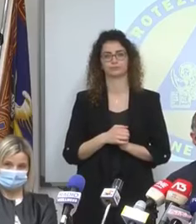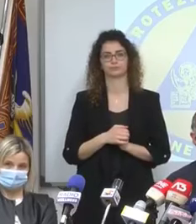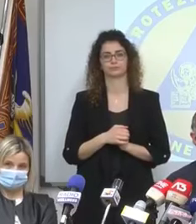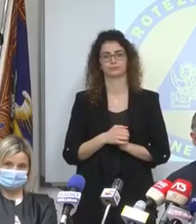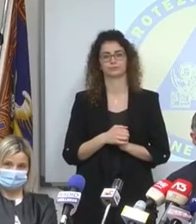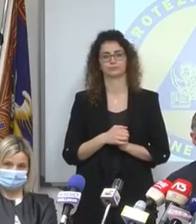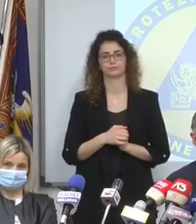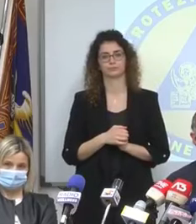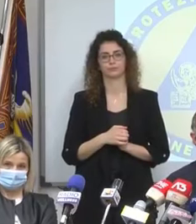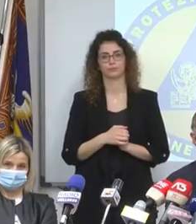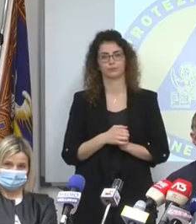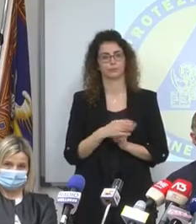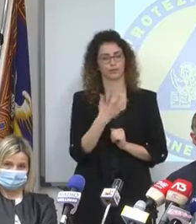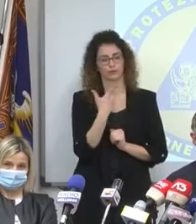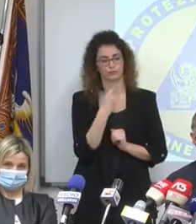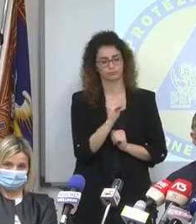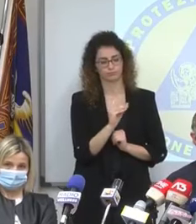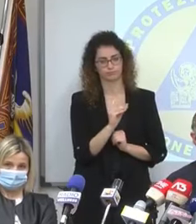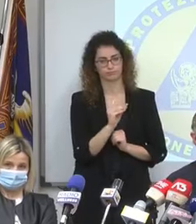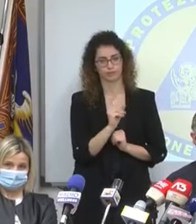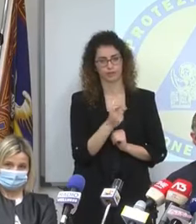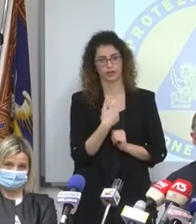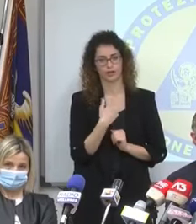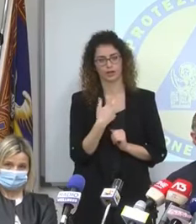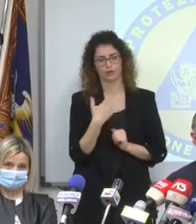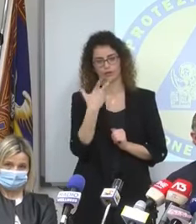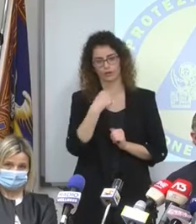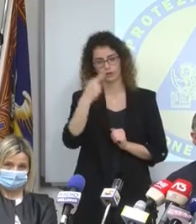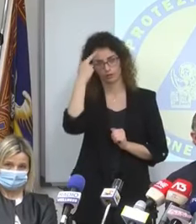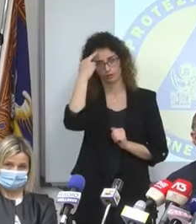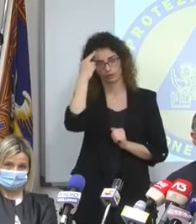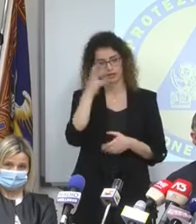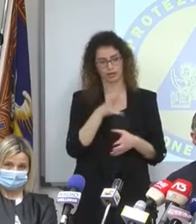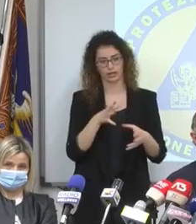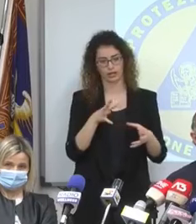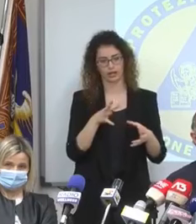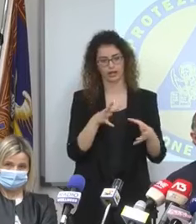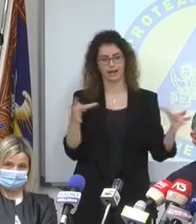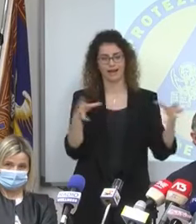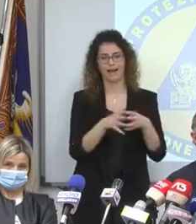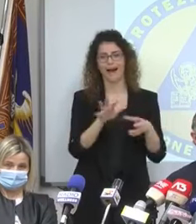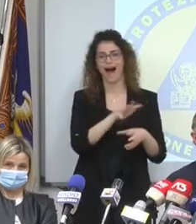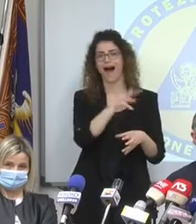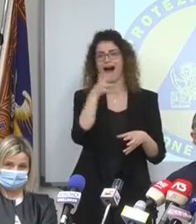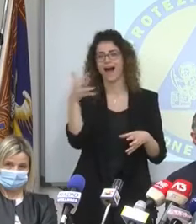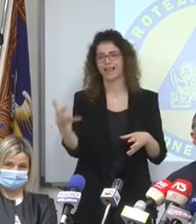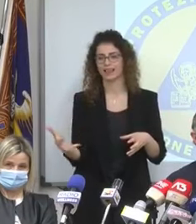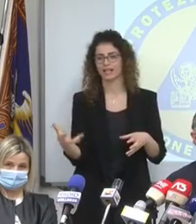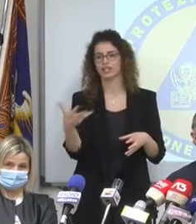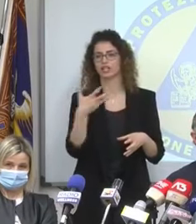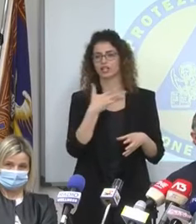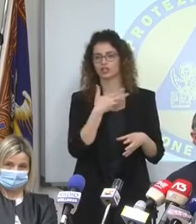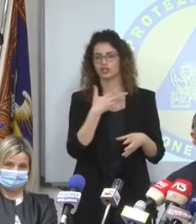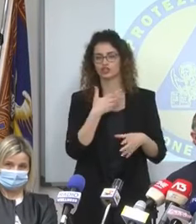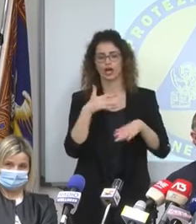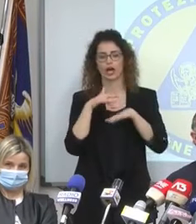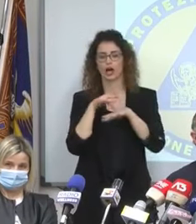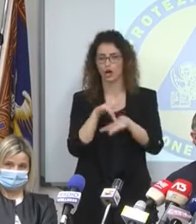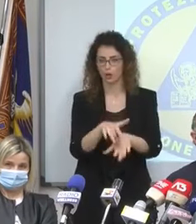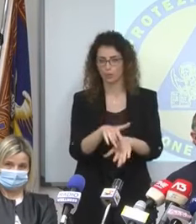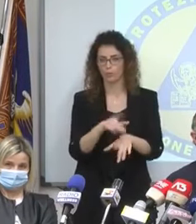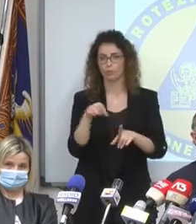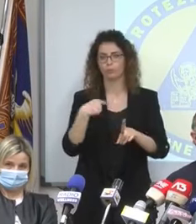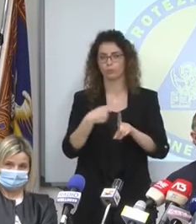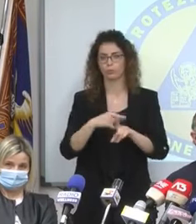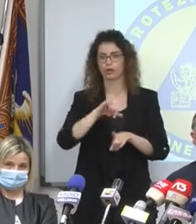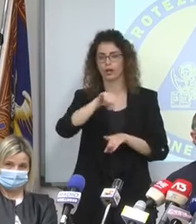Io prima volevo dire quello che ricordare che gli altri, nella categoria gli altri, c'erano tutti gli accompagnatori, ma anche